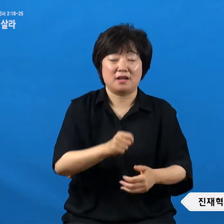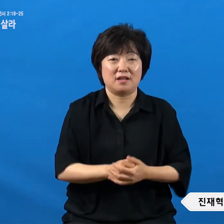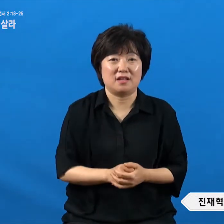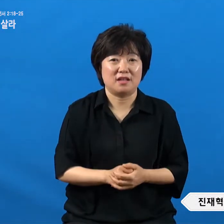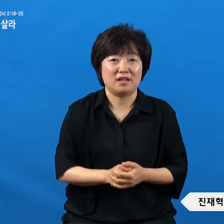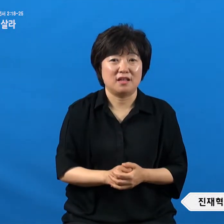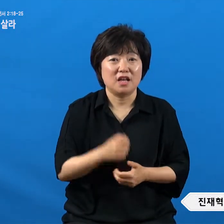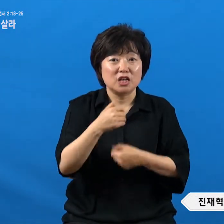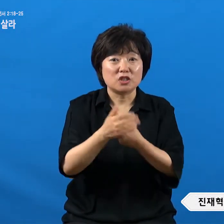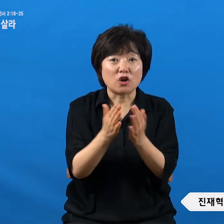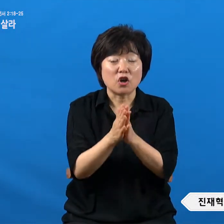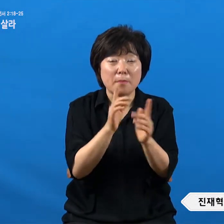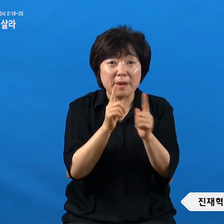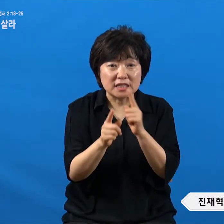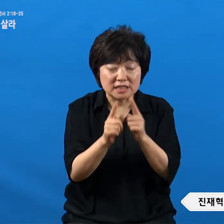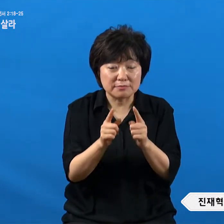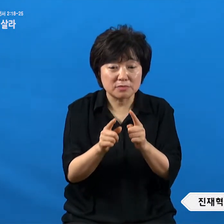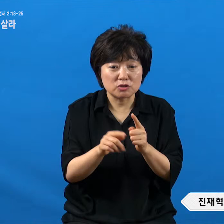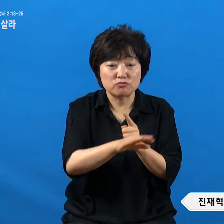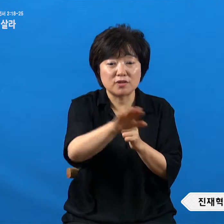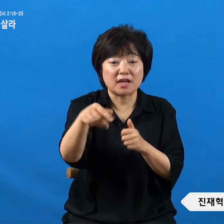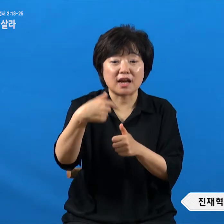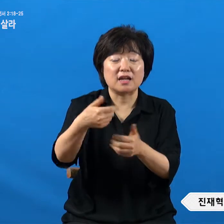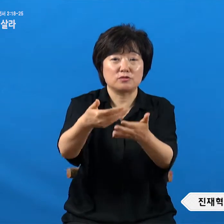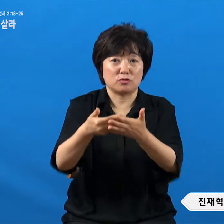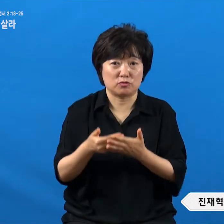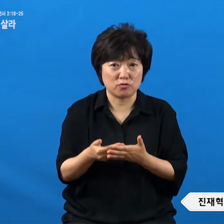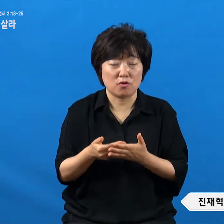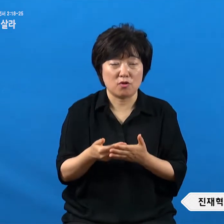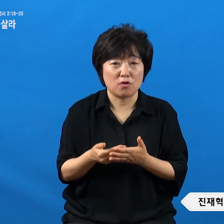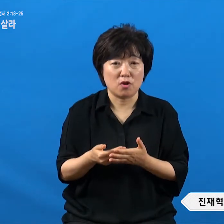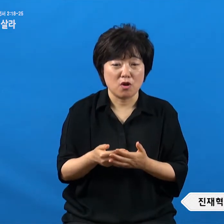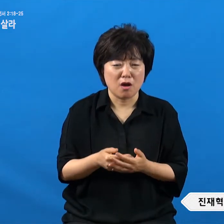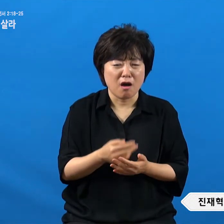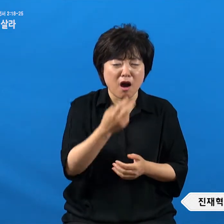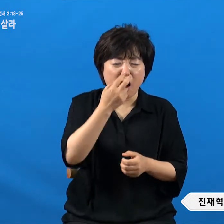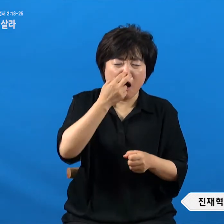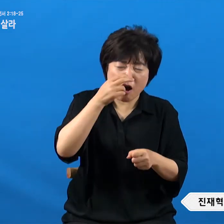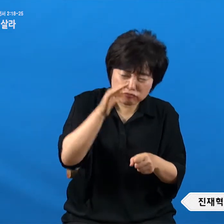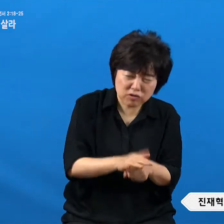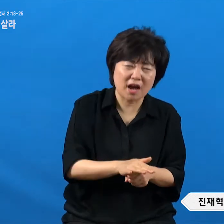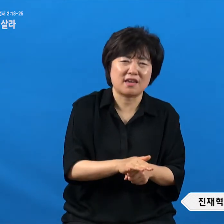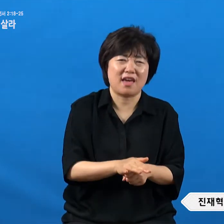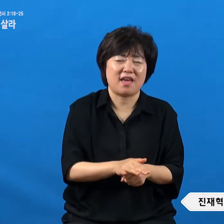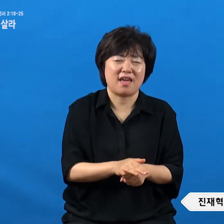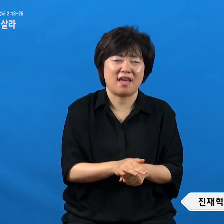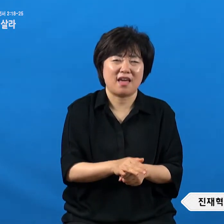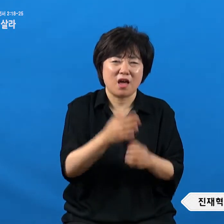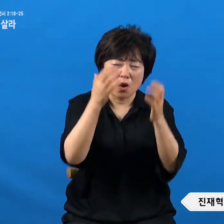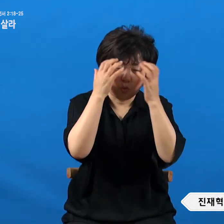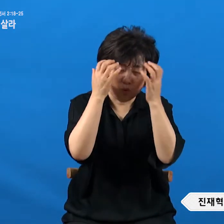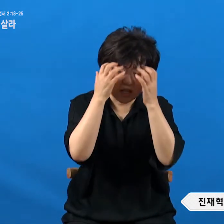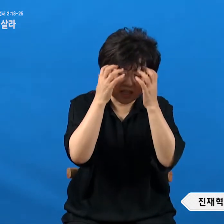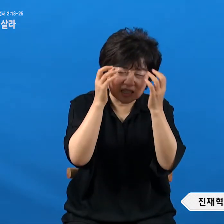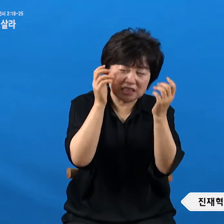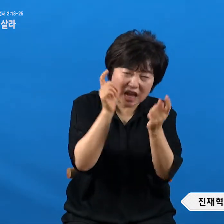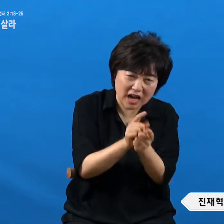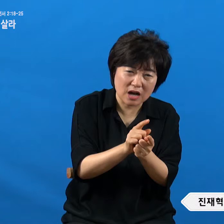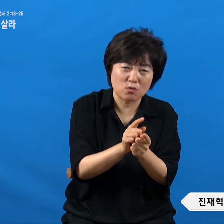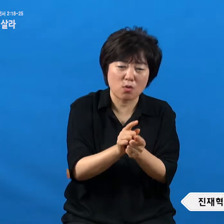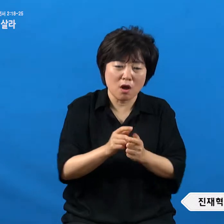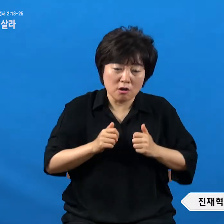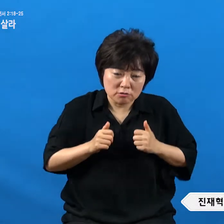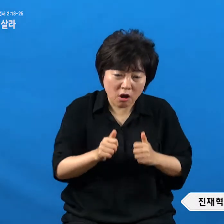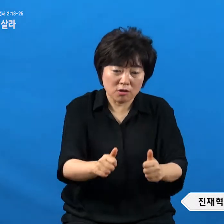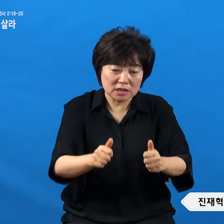봅니다. 그러므로 성경은 우리 가운데 말씀합니다. 믿음 때문에 부당하게 고난을 받으며